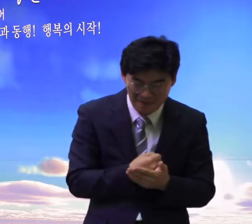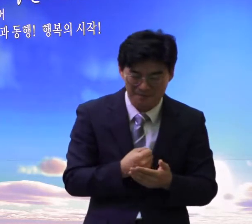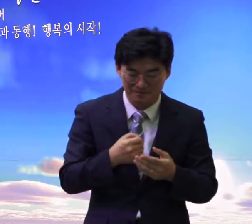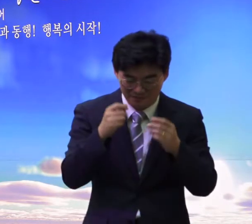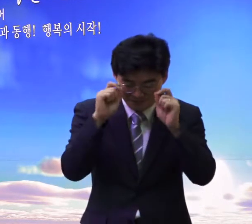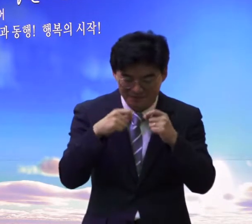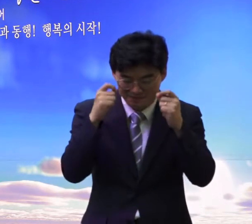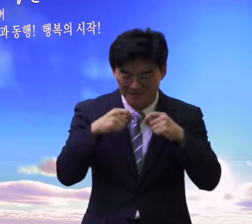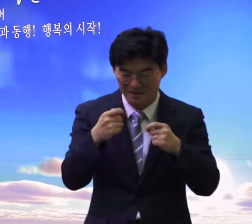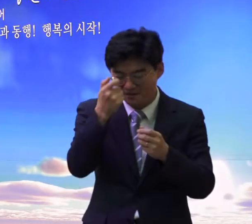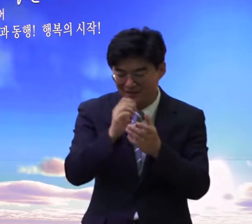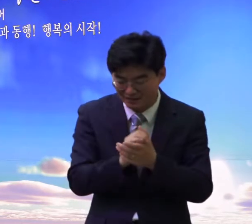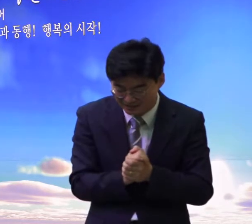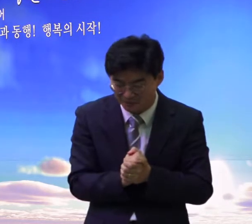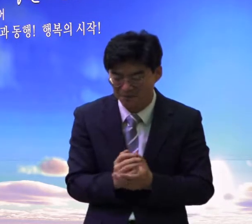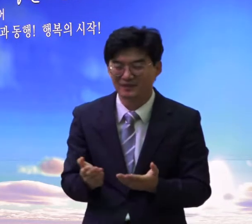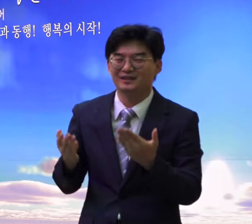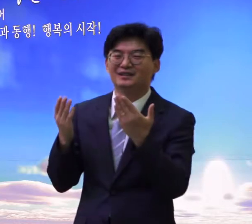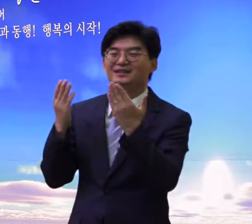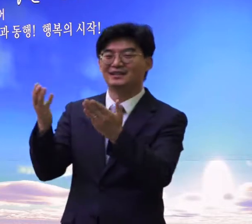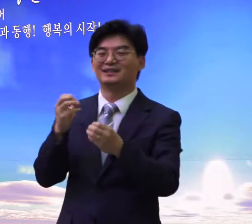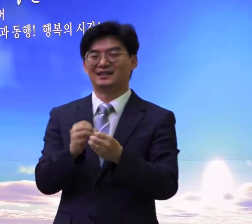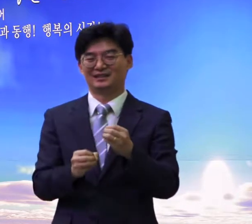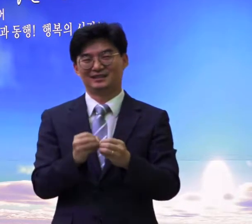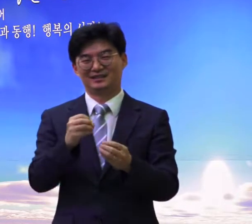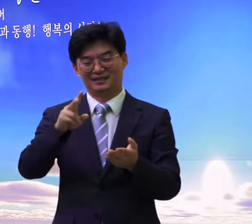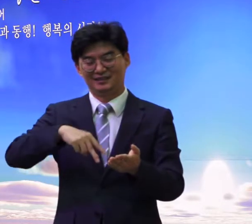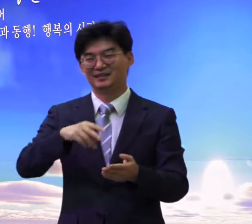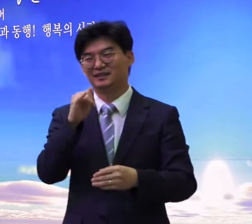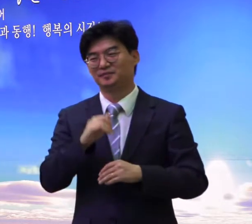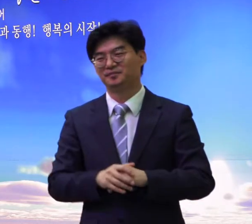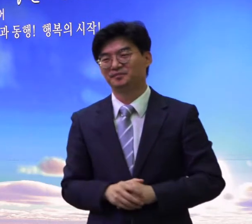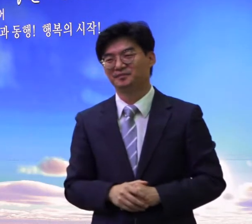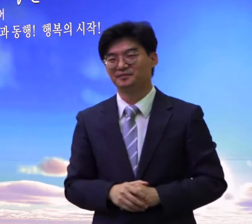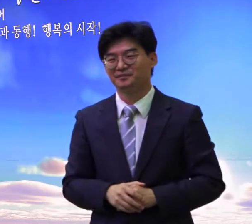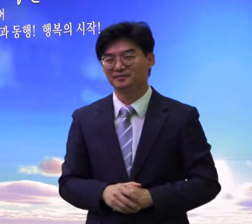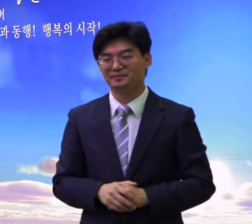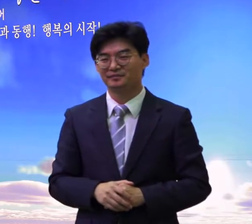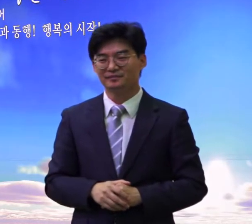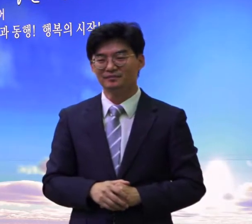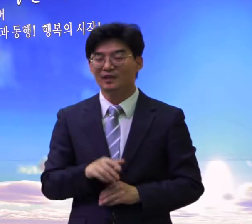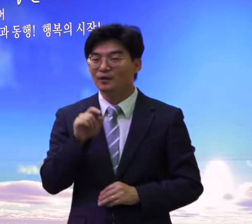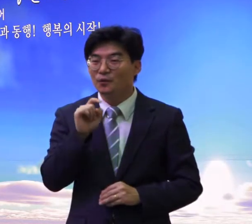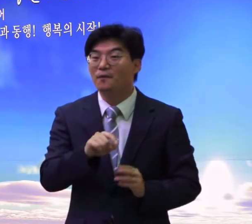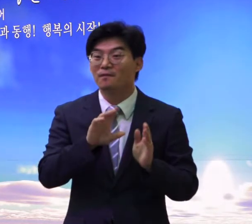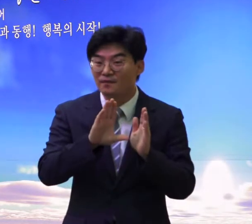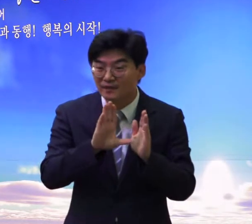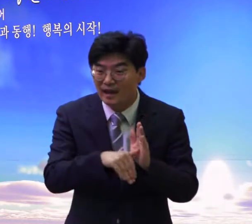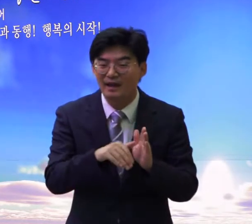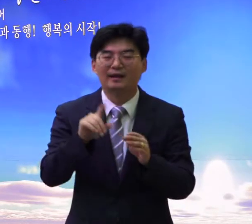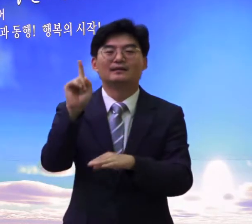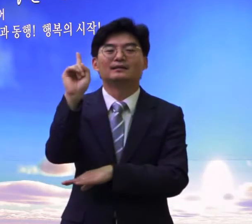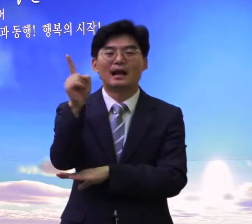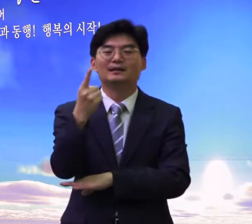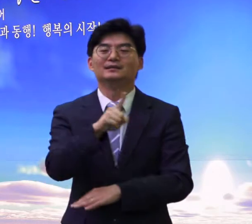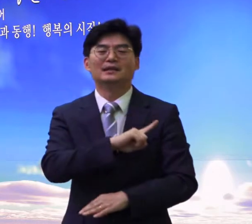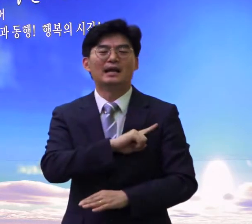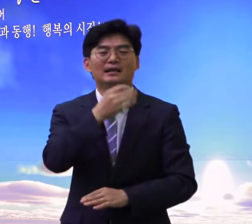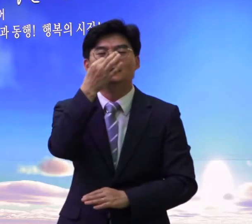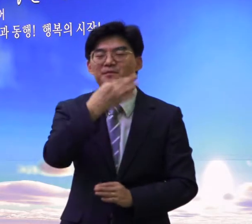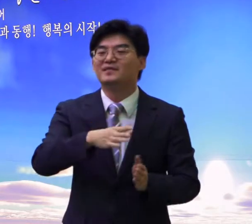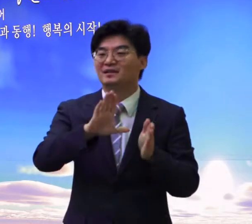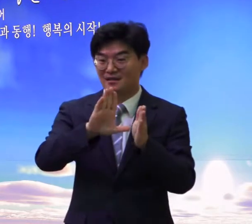다윗이 고통에 함께한 사람들이 있었습니다. 3대상 22장에 보면 이때의 상황을 기록해 놓고 있는데요. 3대상